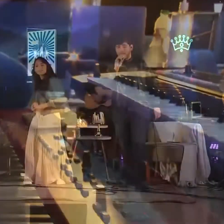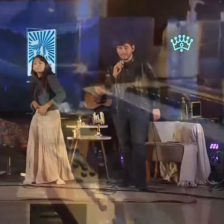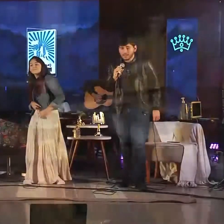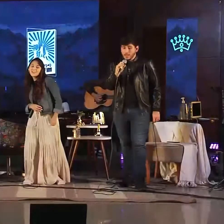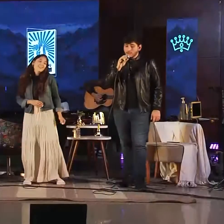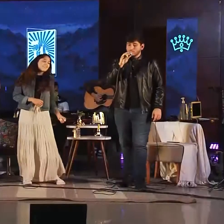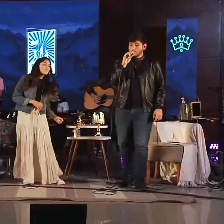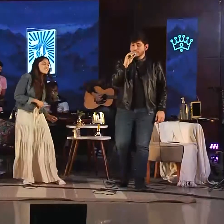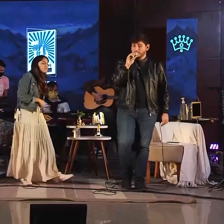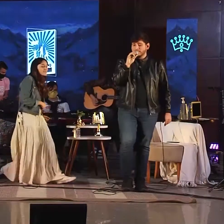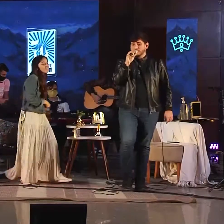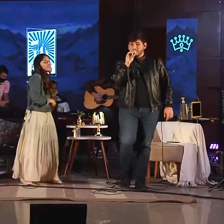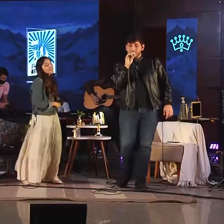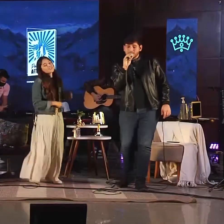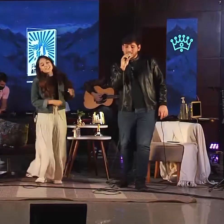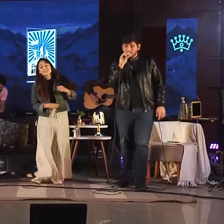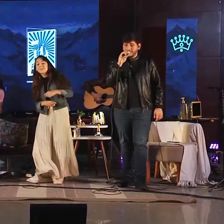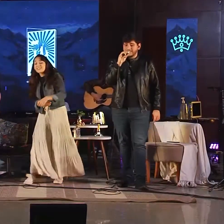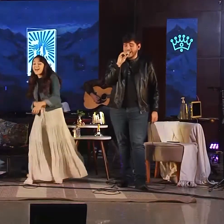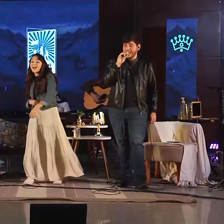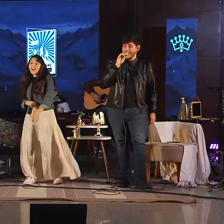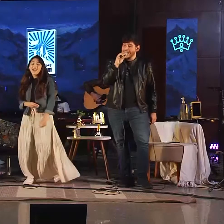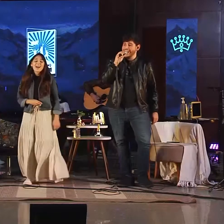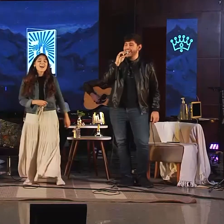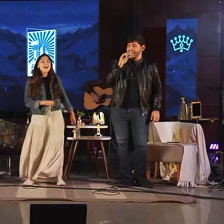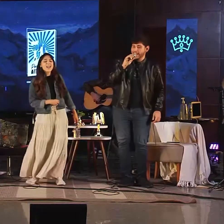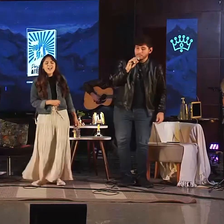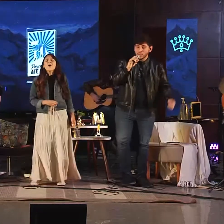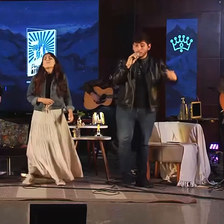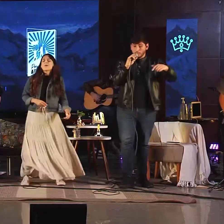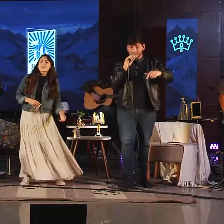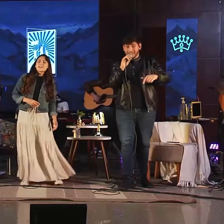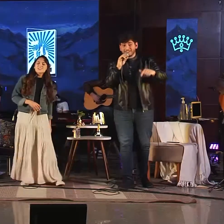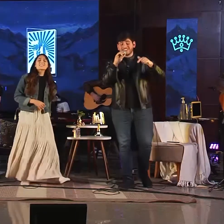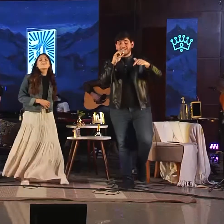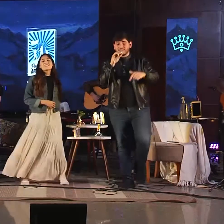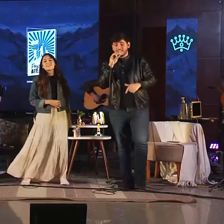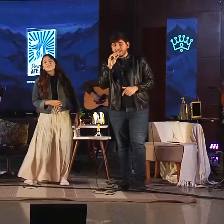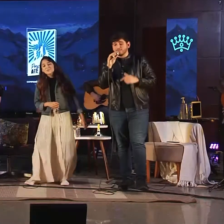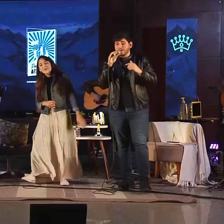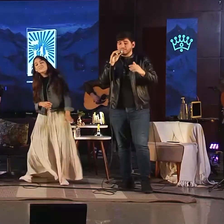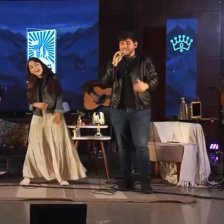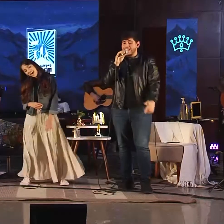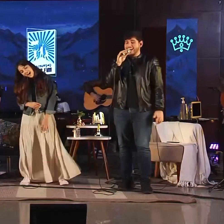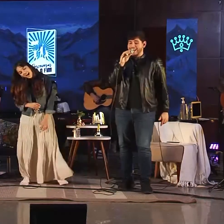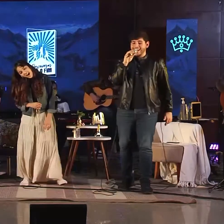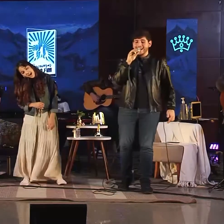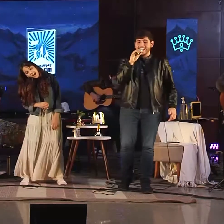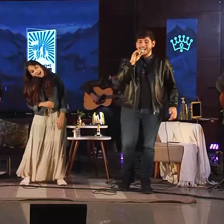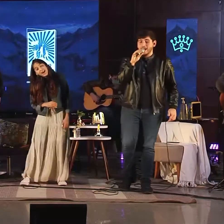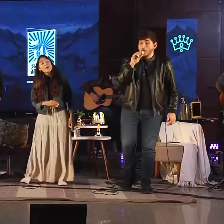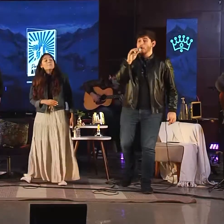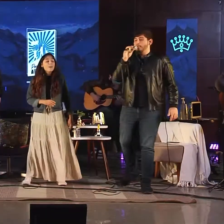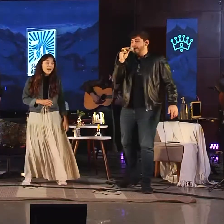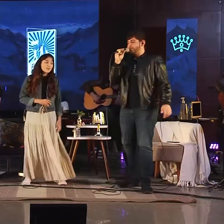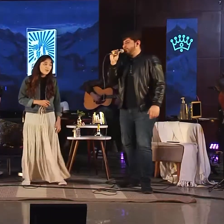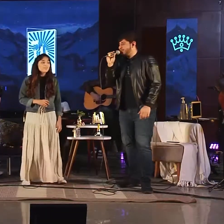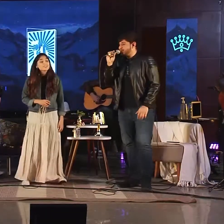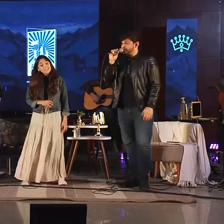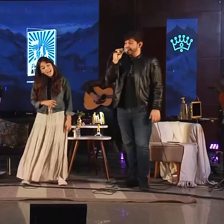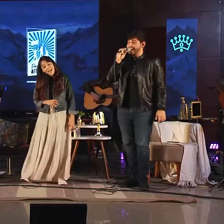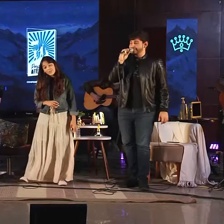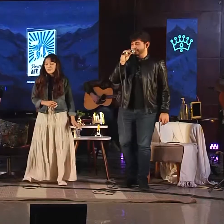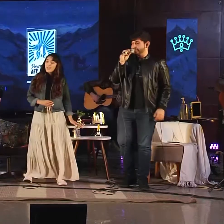visão. No Espírito vamos despertar, por a nossa vida no altar, para